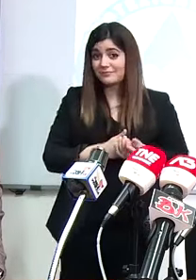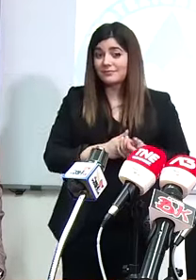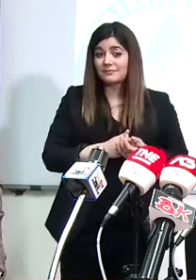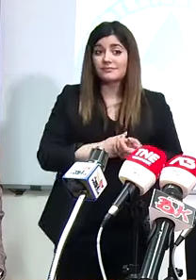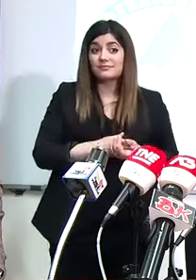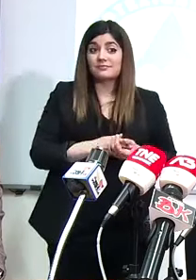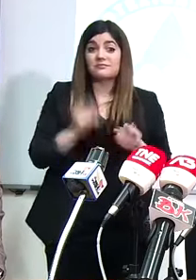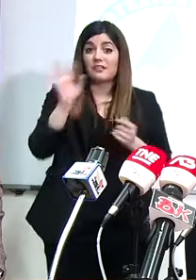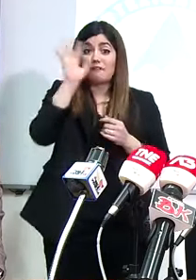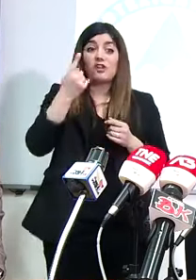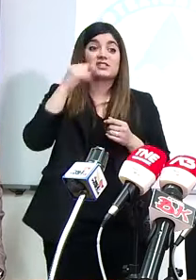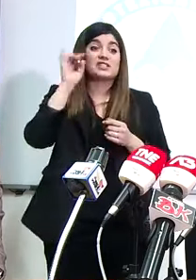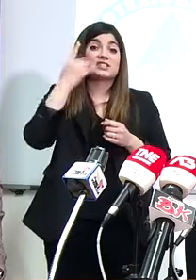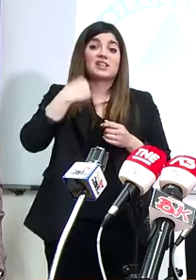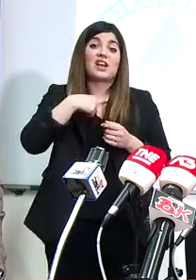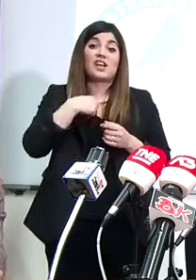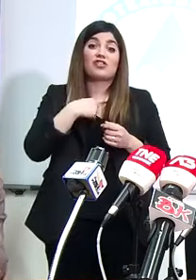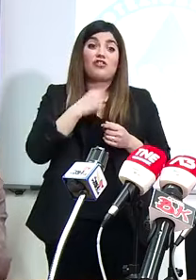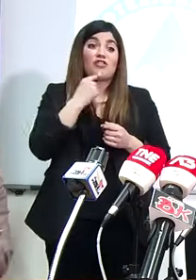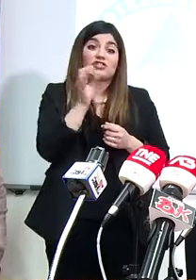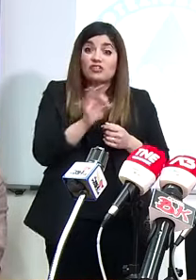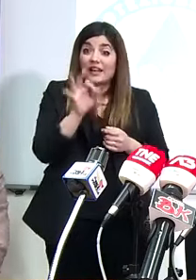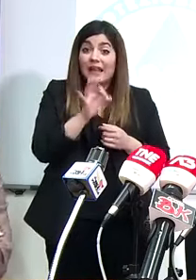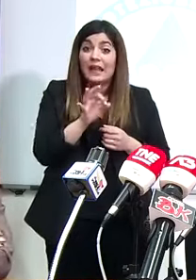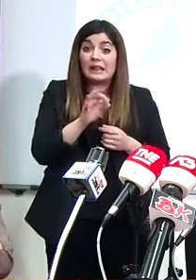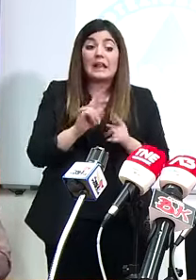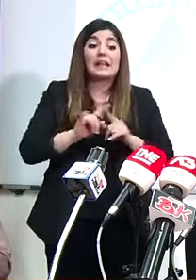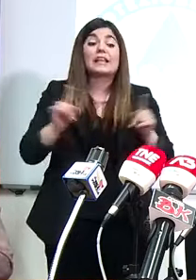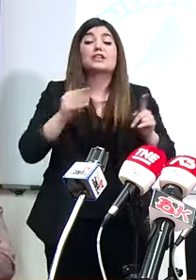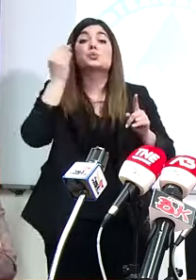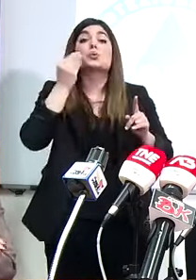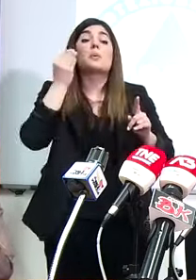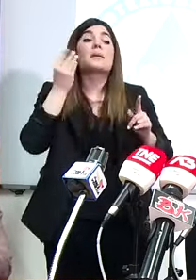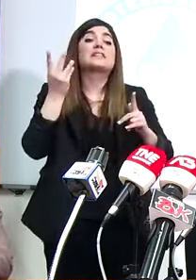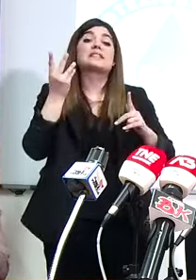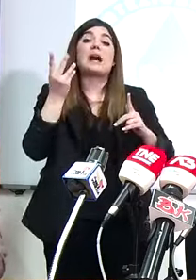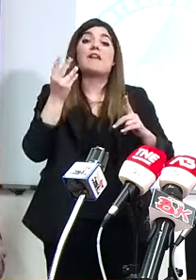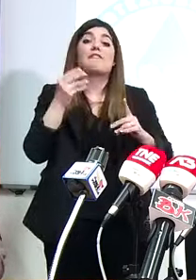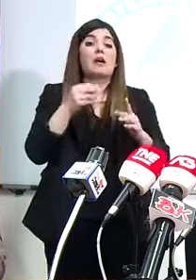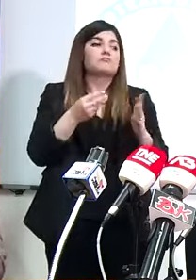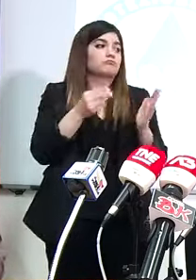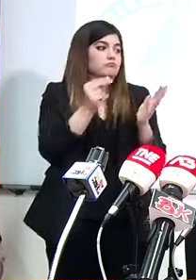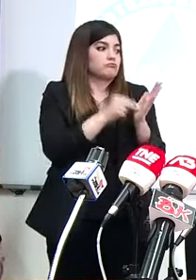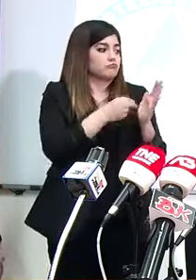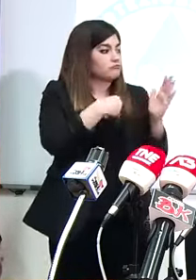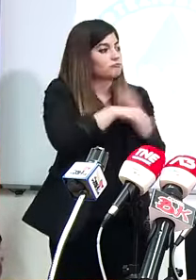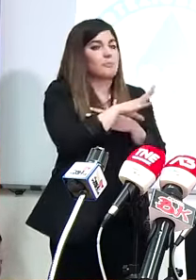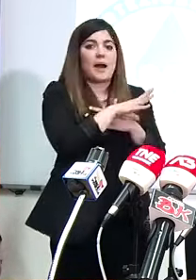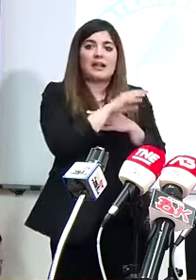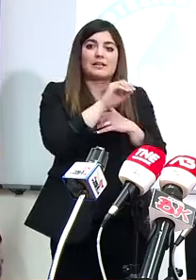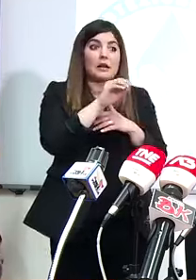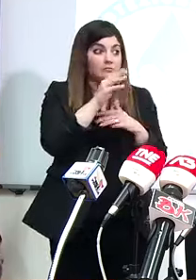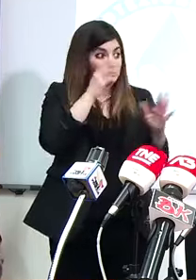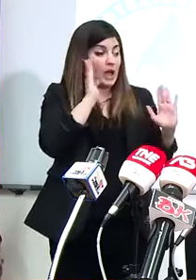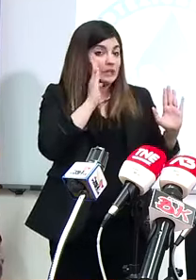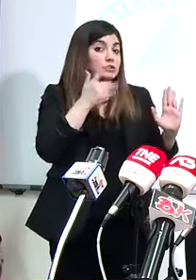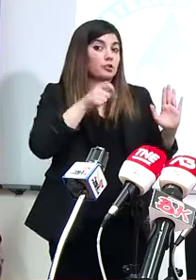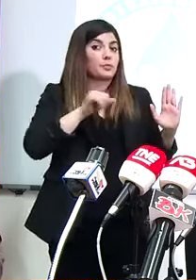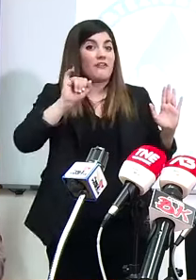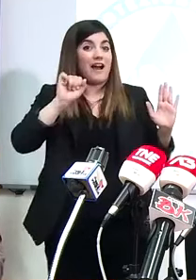nota la nota molto semplice c'è chi guarda che abbiamo inoltrato st richiesta dai fa sappi che c'è perché ci rendevamo conto